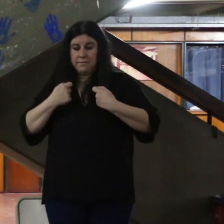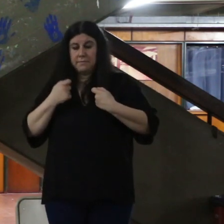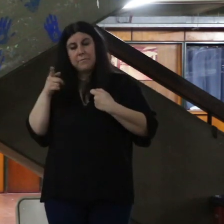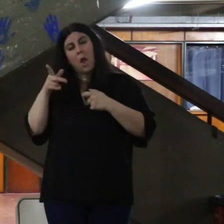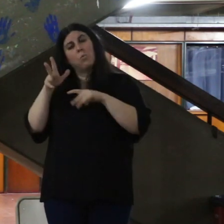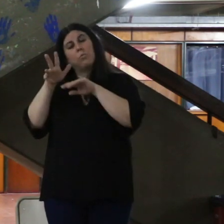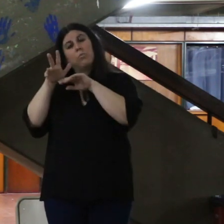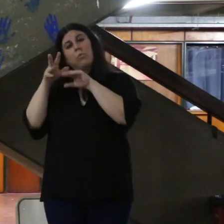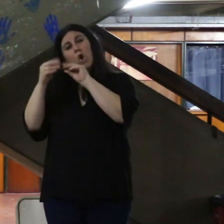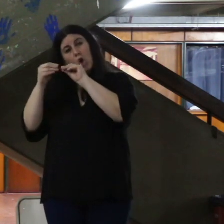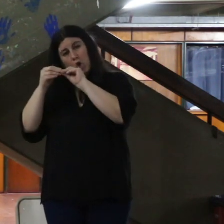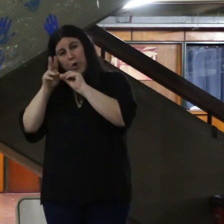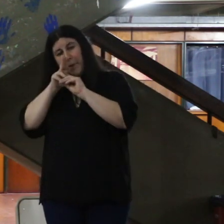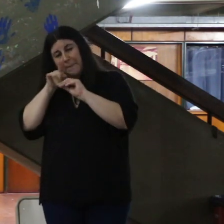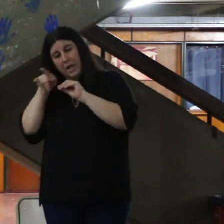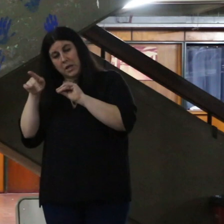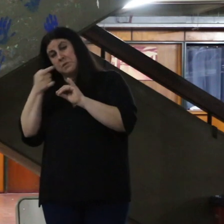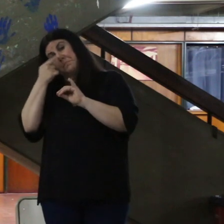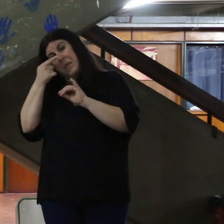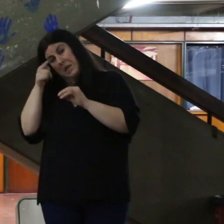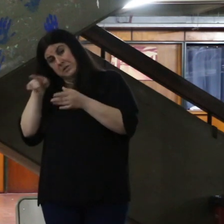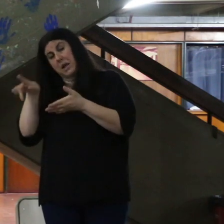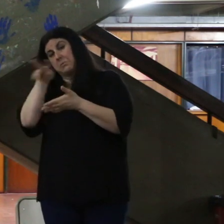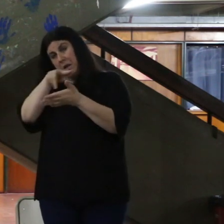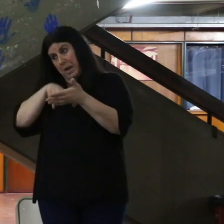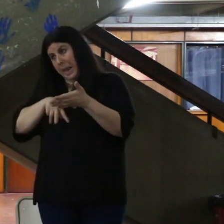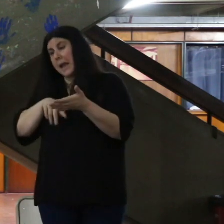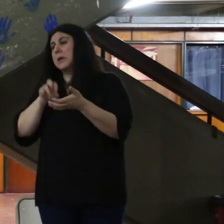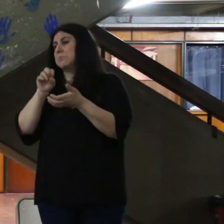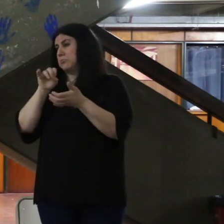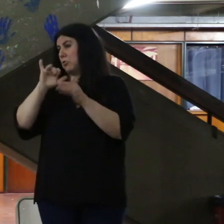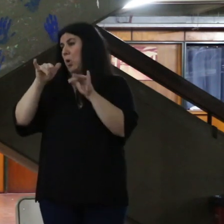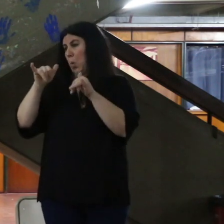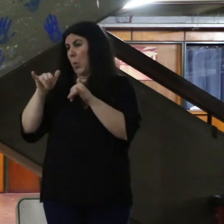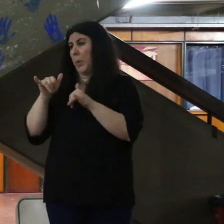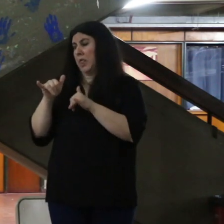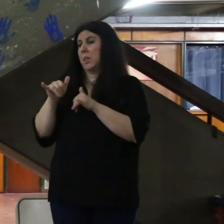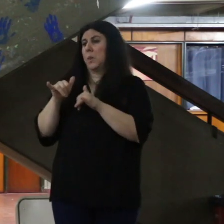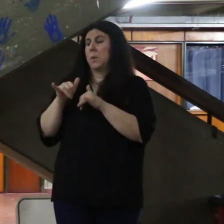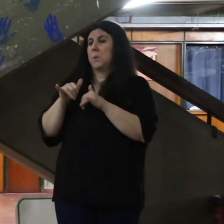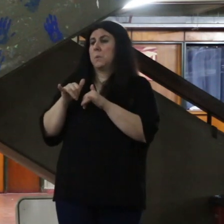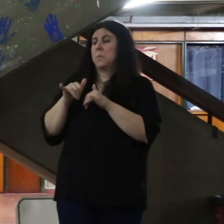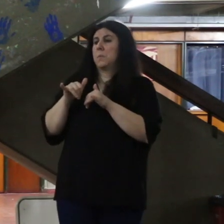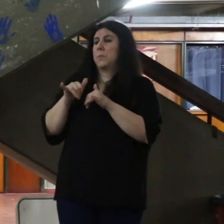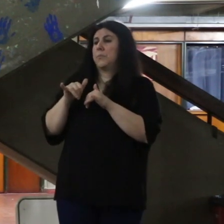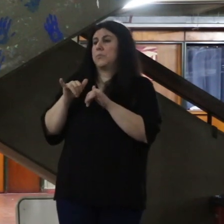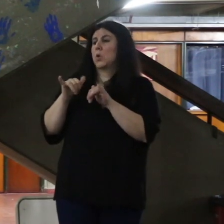compañera muy interesante para leer, todo lo que quieran leer, de Juventud,